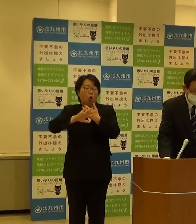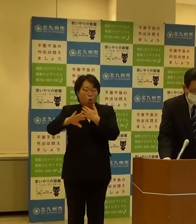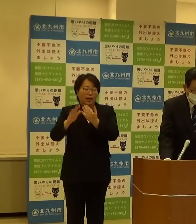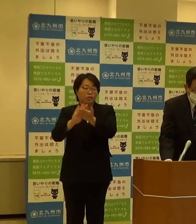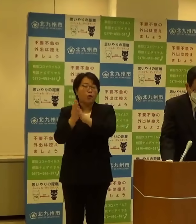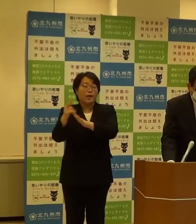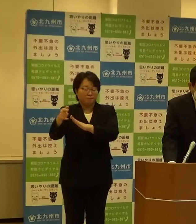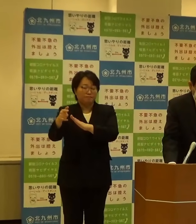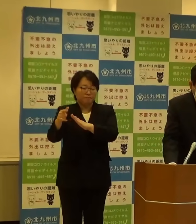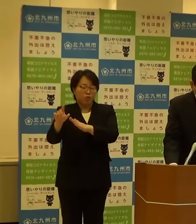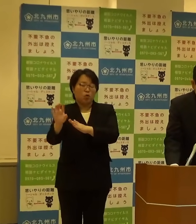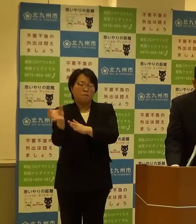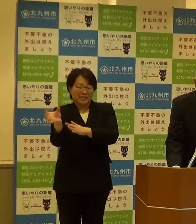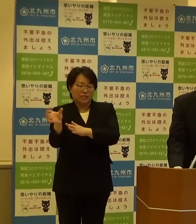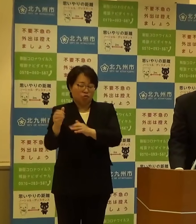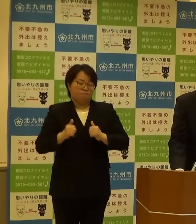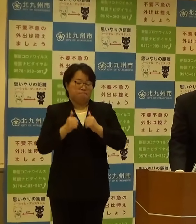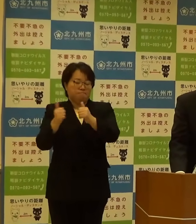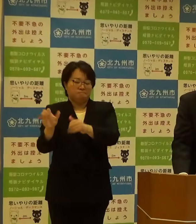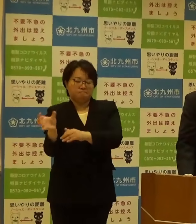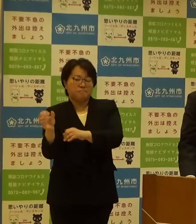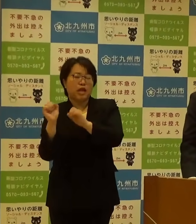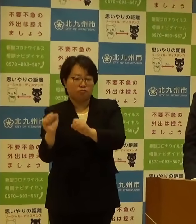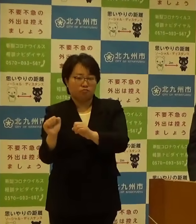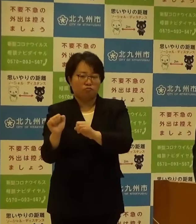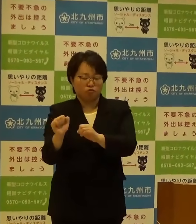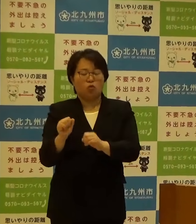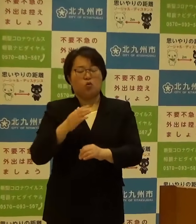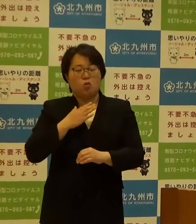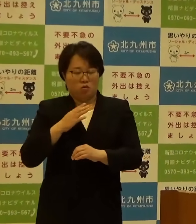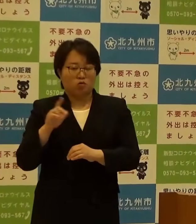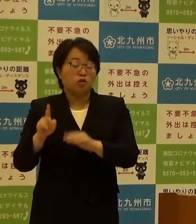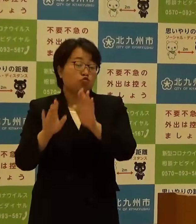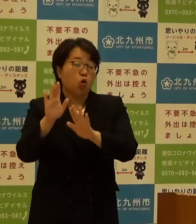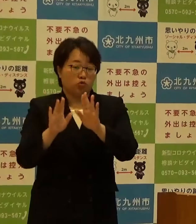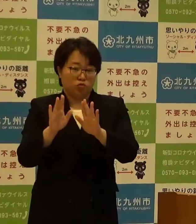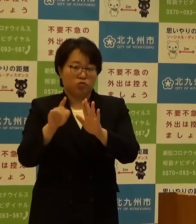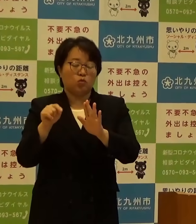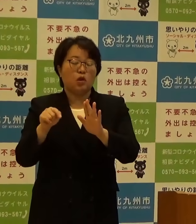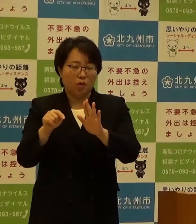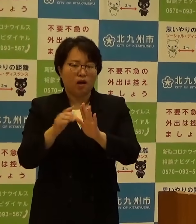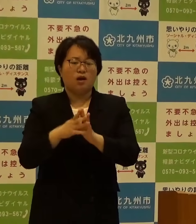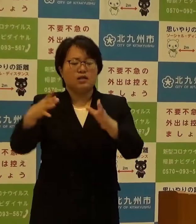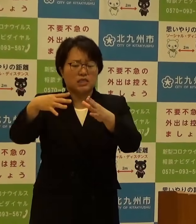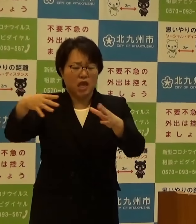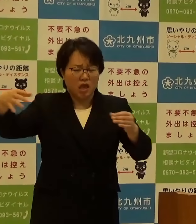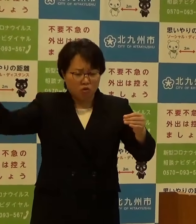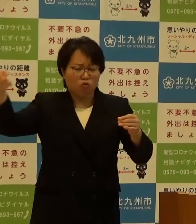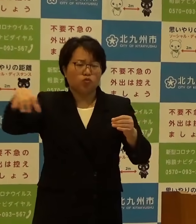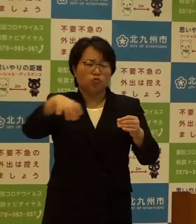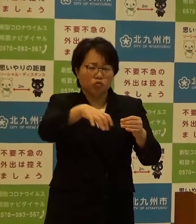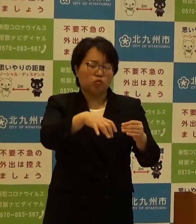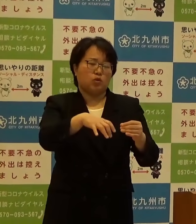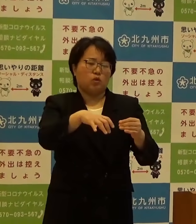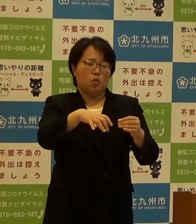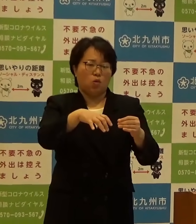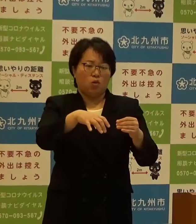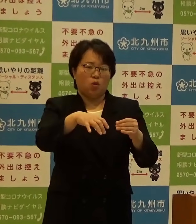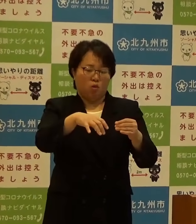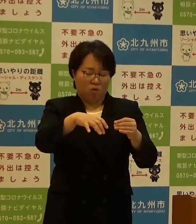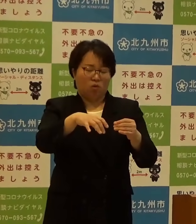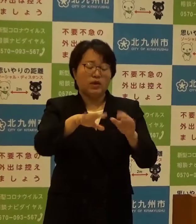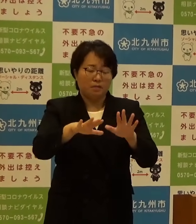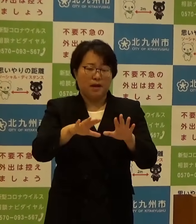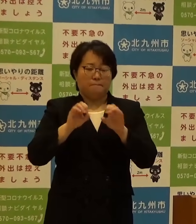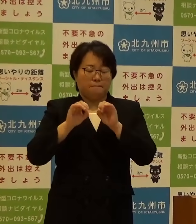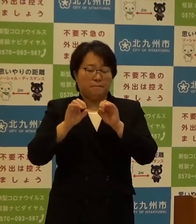ても、これについては県の方で全国でですね、パチンコ店のことについては、呼びか